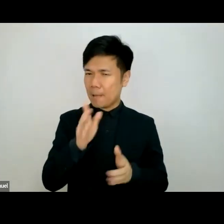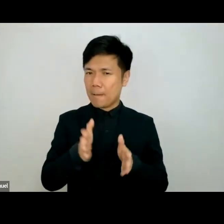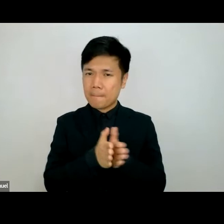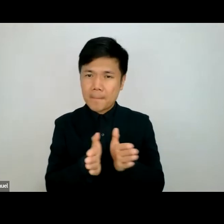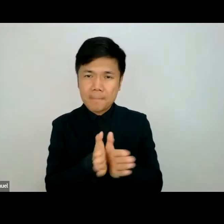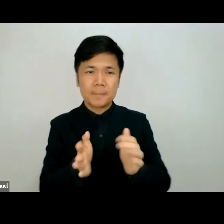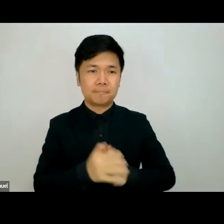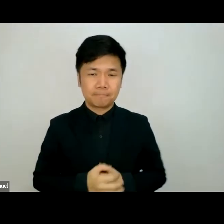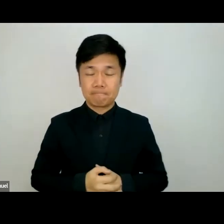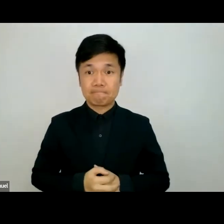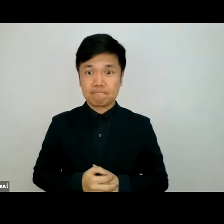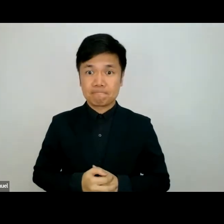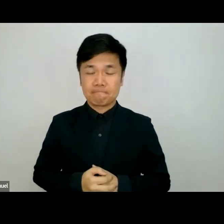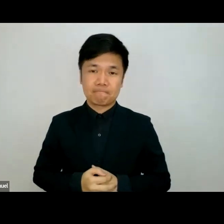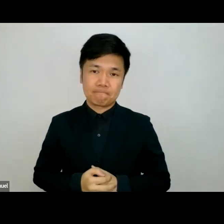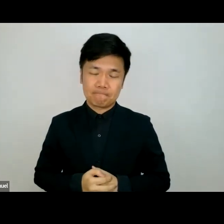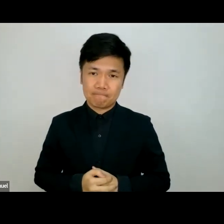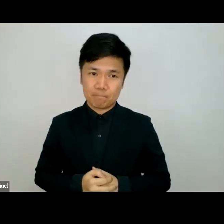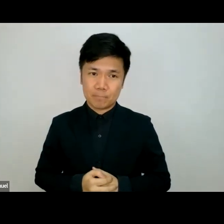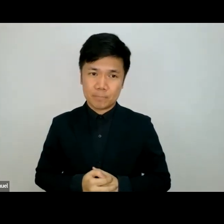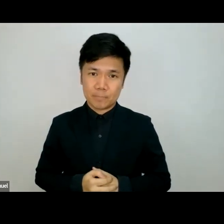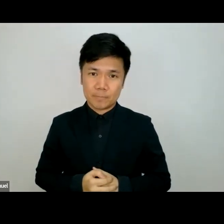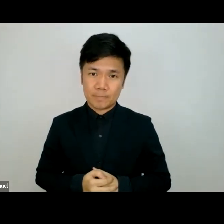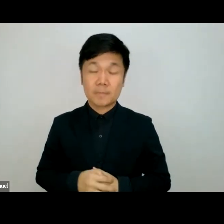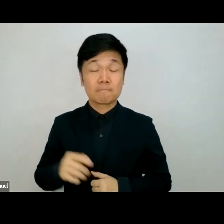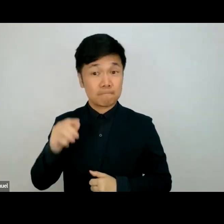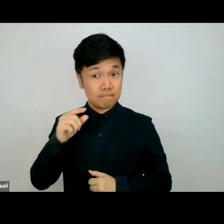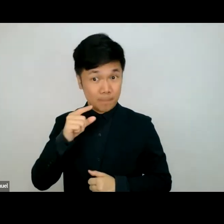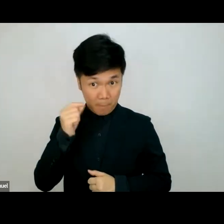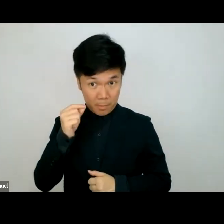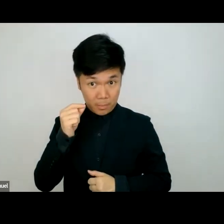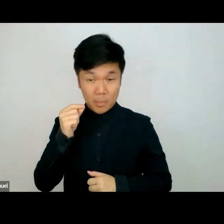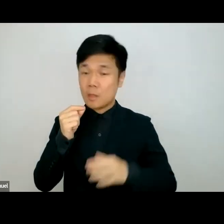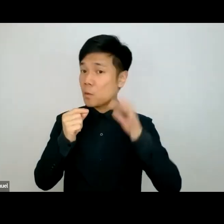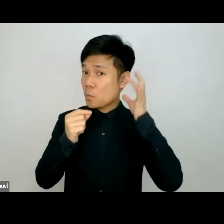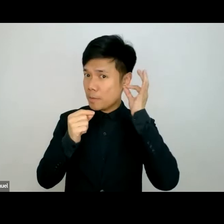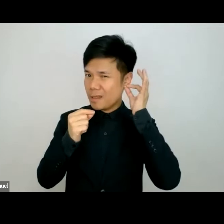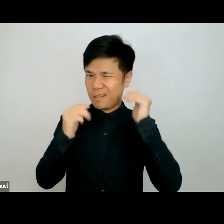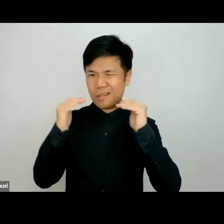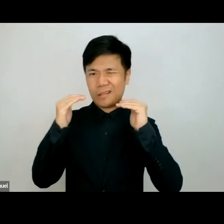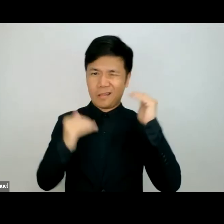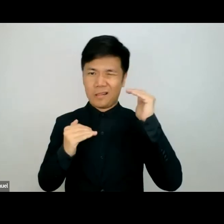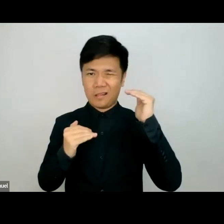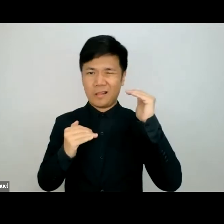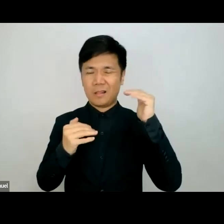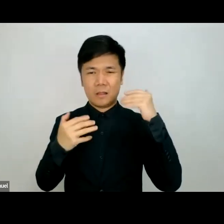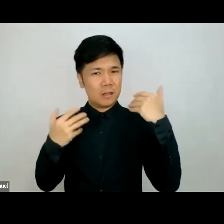dans le contexte de la crise climatique. J'aimerais dire quelque chose sur l'approche de la Finlande.